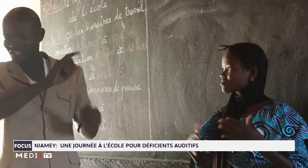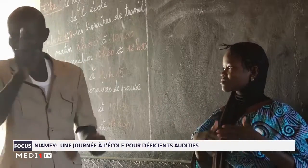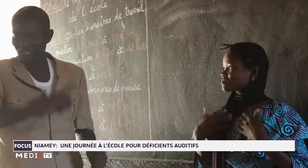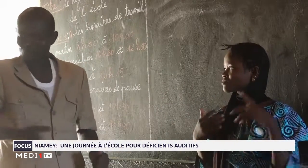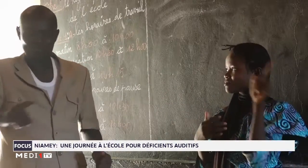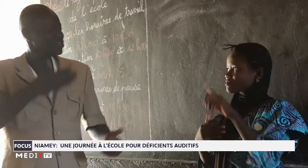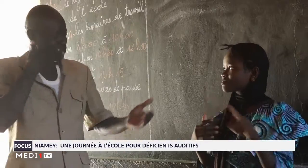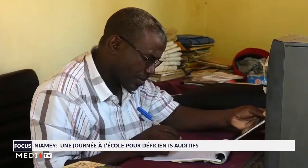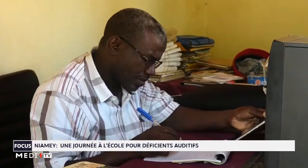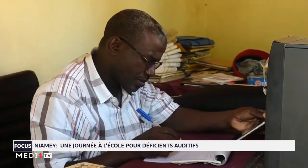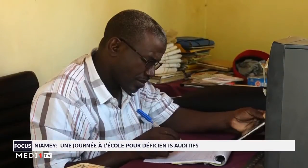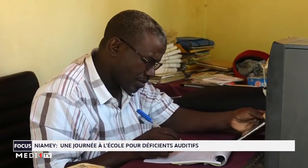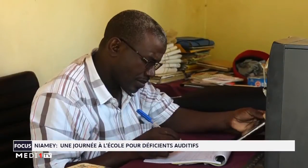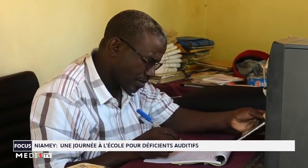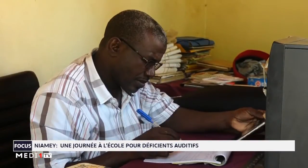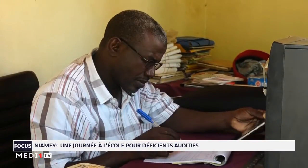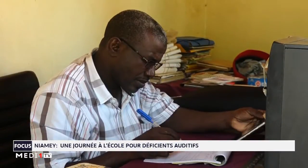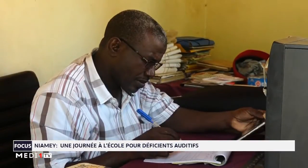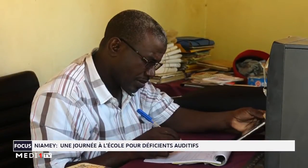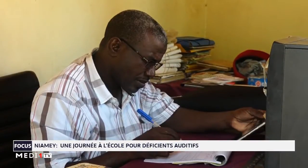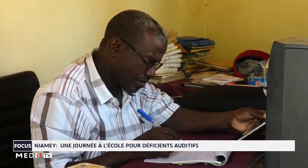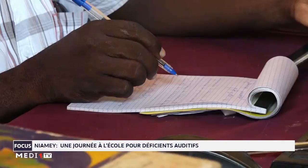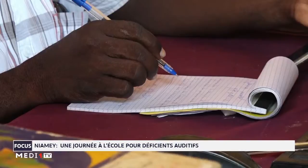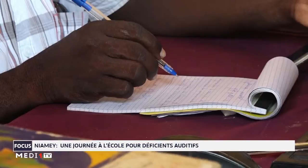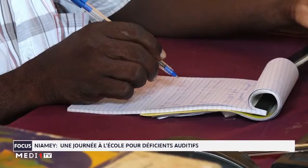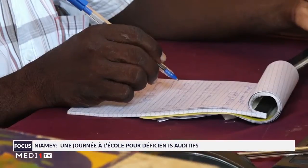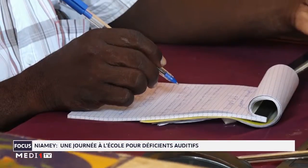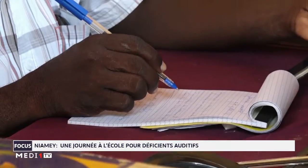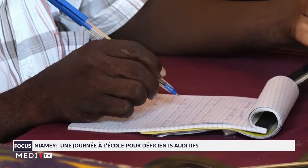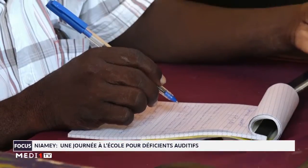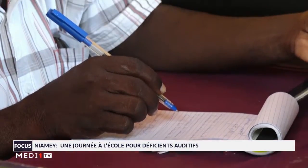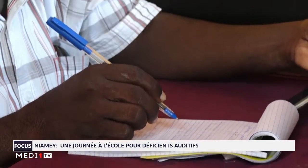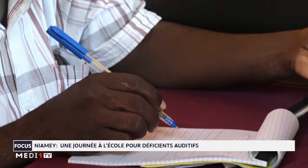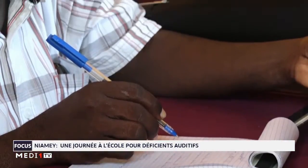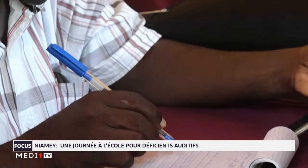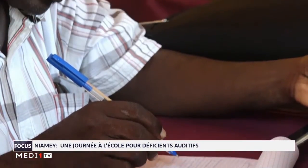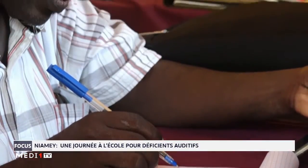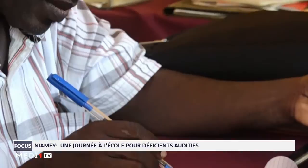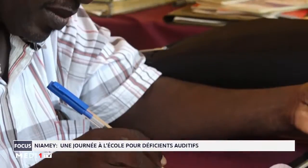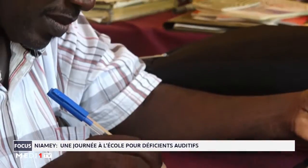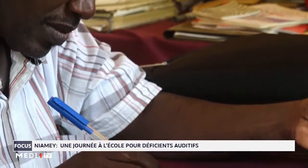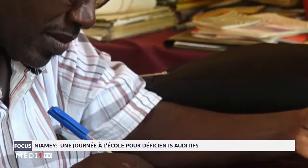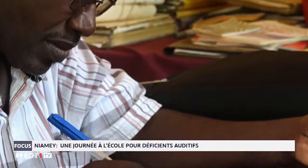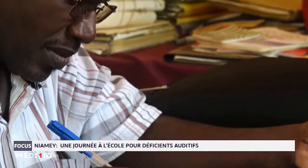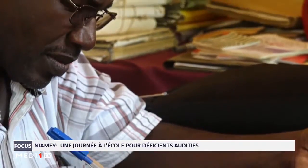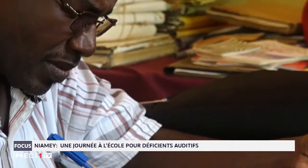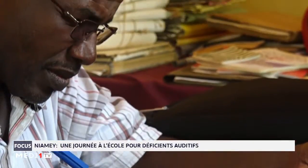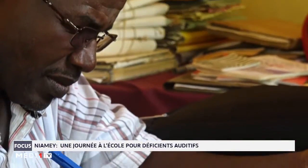collègues nouvellement affectés doivent encore apprendre sur le tas. Un passage obligé, y compris pour le directeur de l'établissement